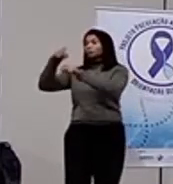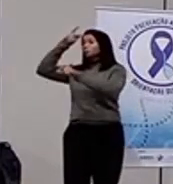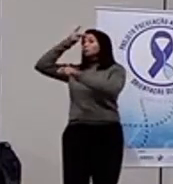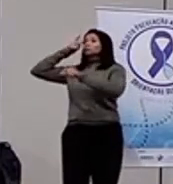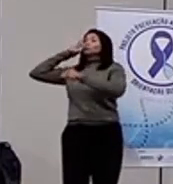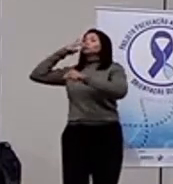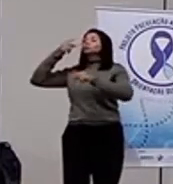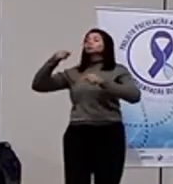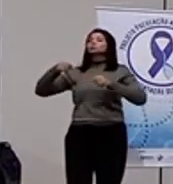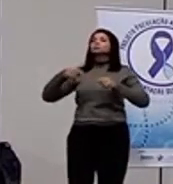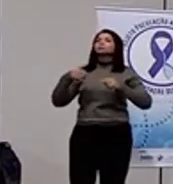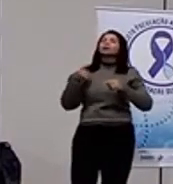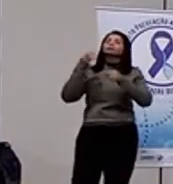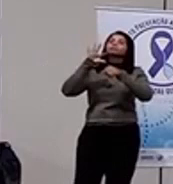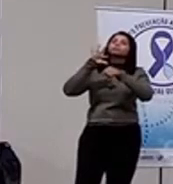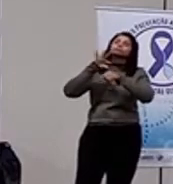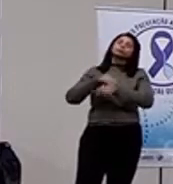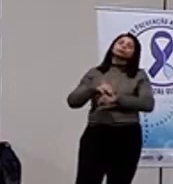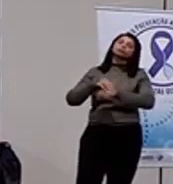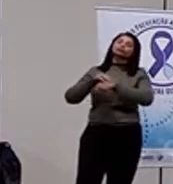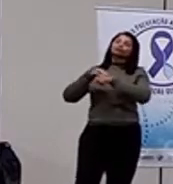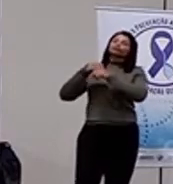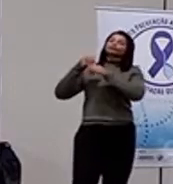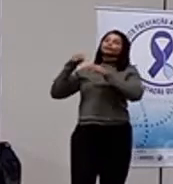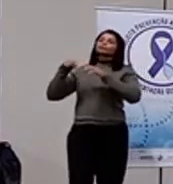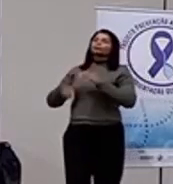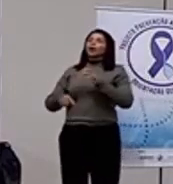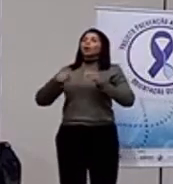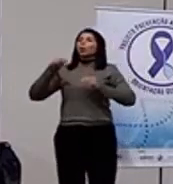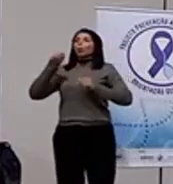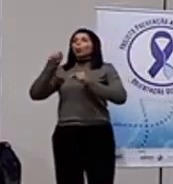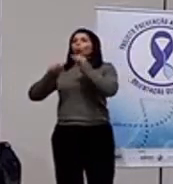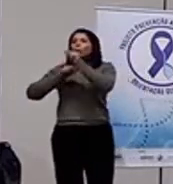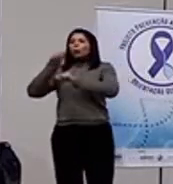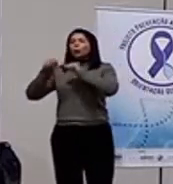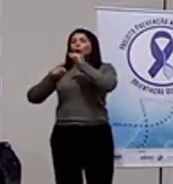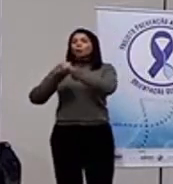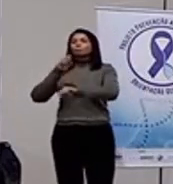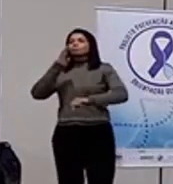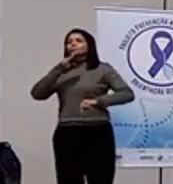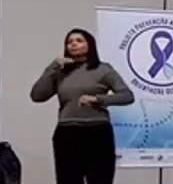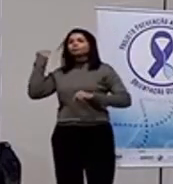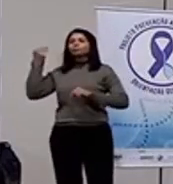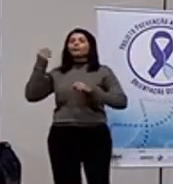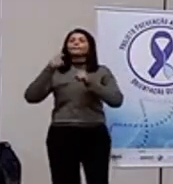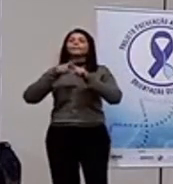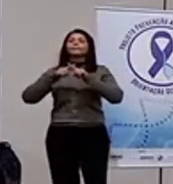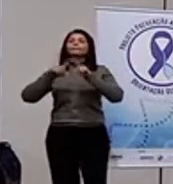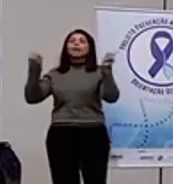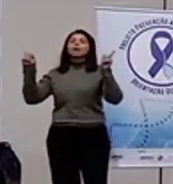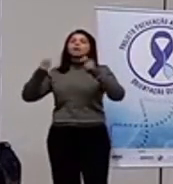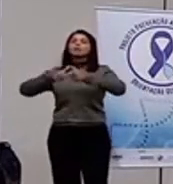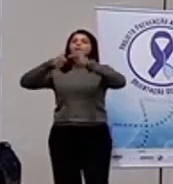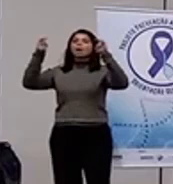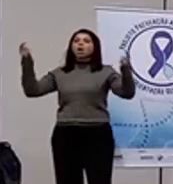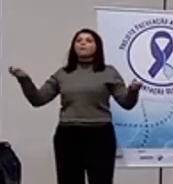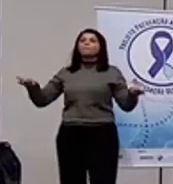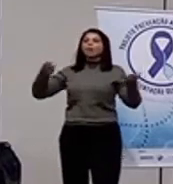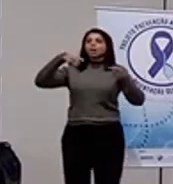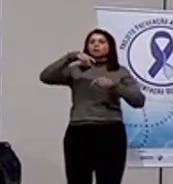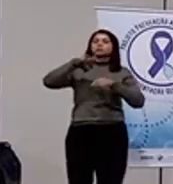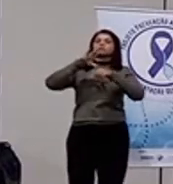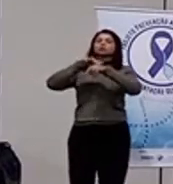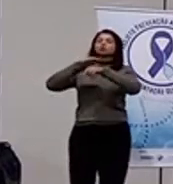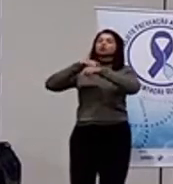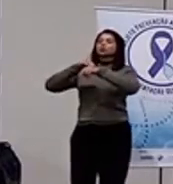doença crônica. E as doenças genéticas podem ser agudas e fatais, mas uma boa parte delas são doenças crônicas, em que a